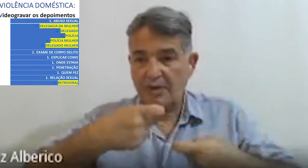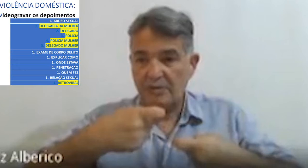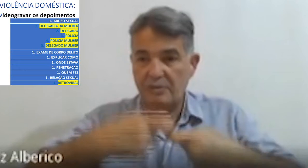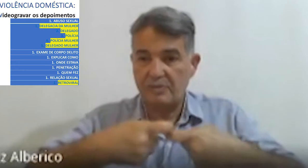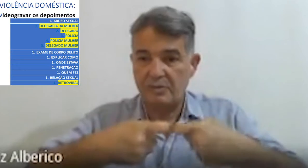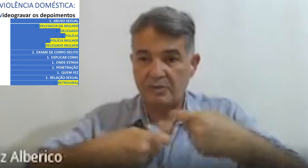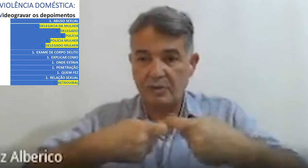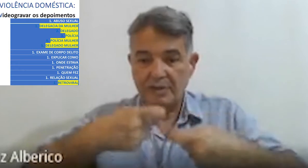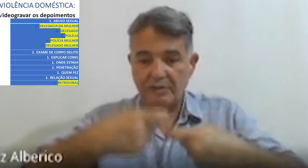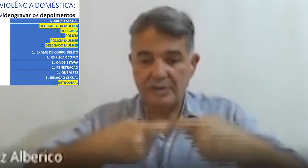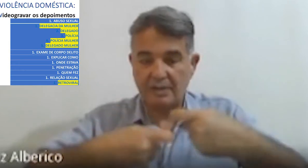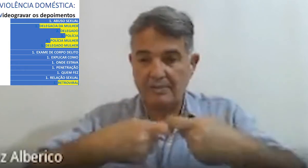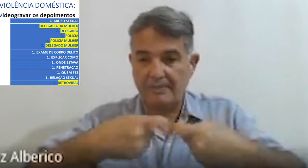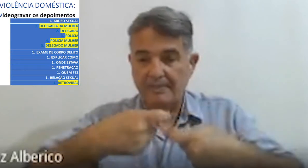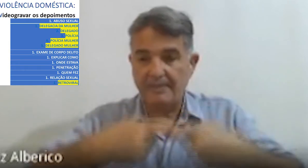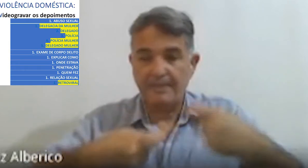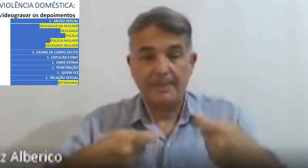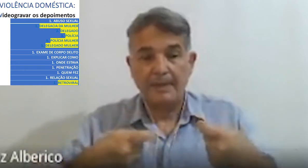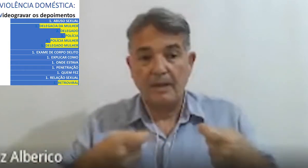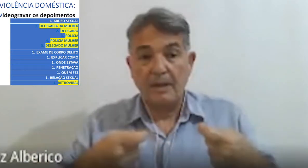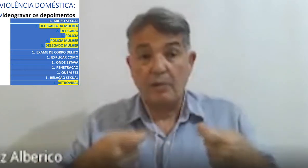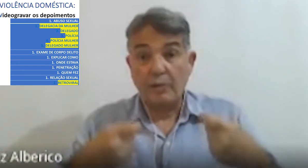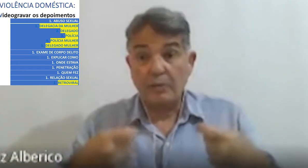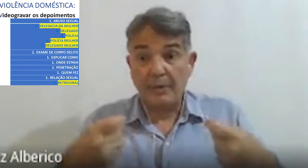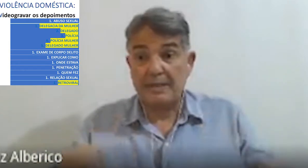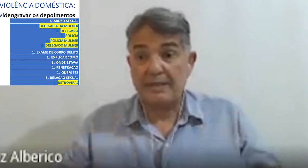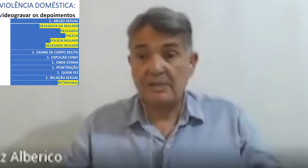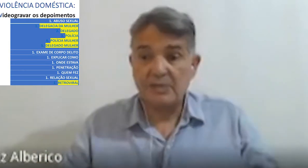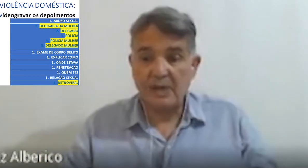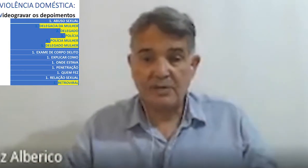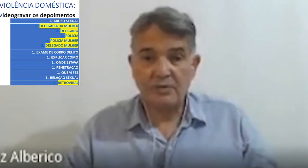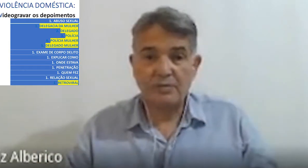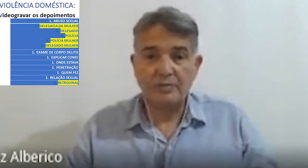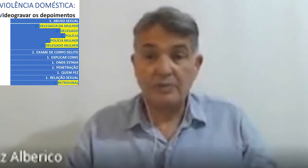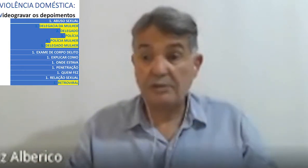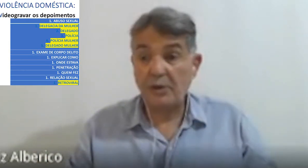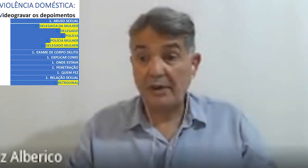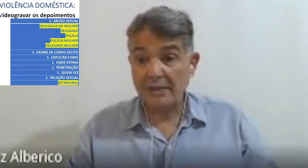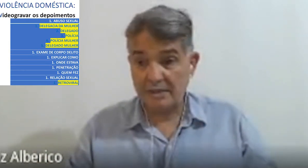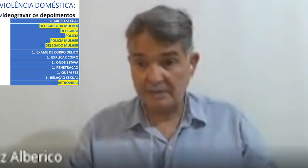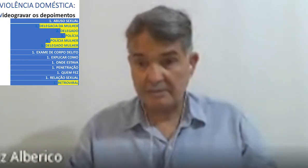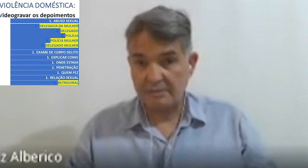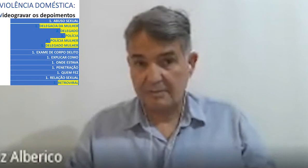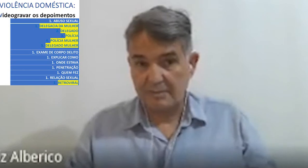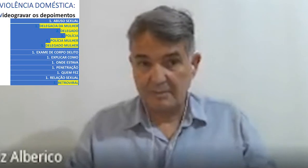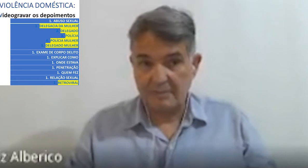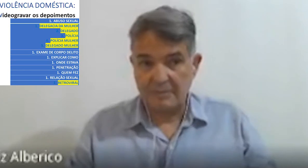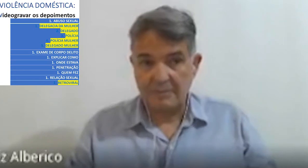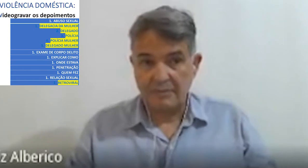Sexo. Tocando assim. Quando passa a ser um sexo de violência,